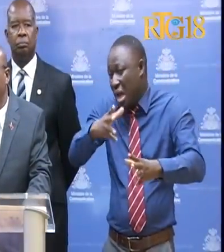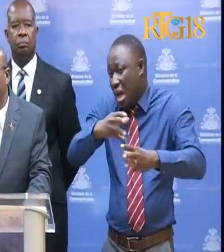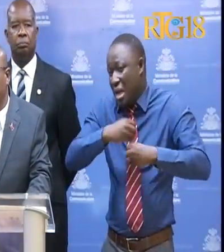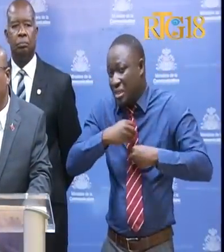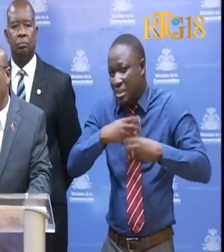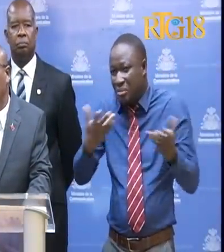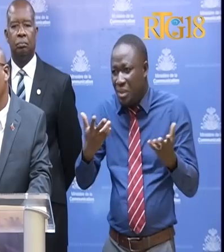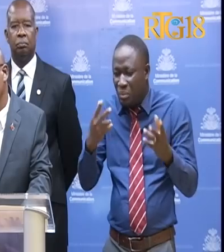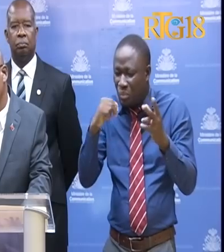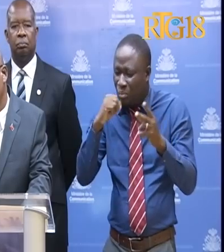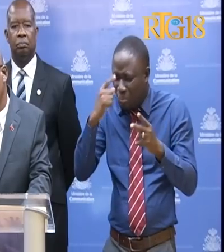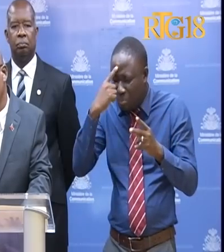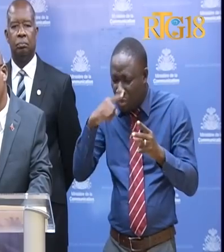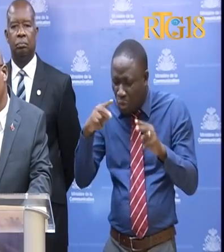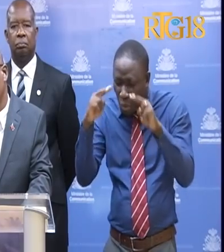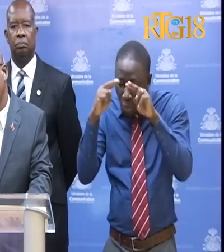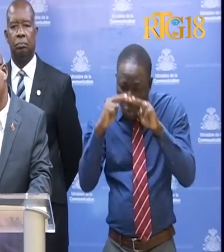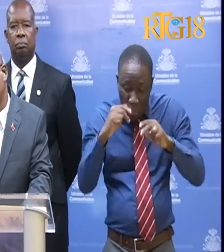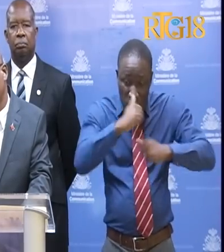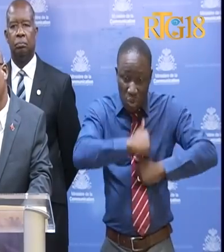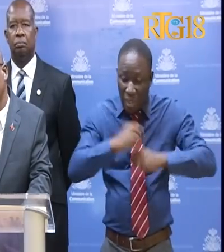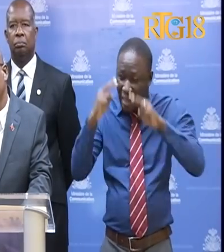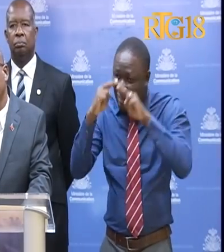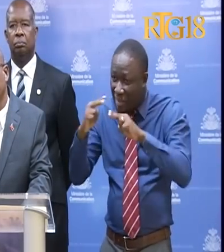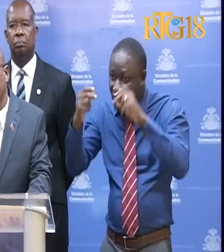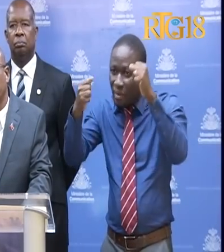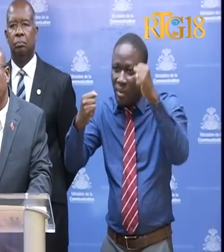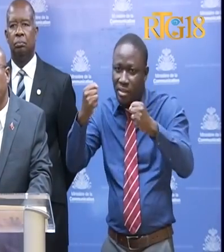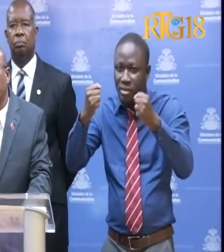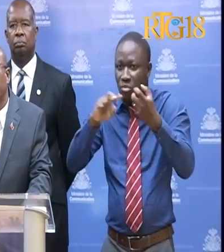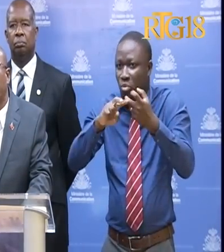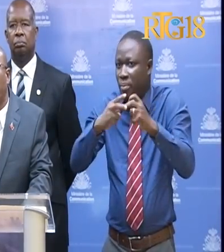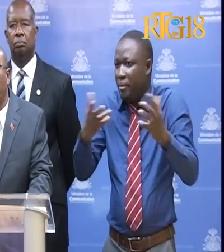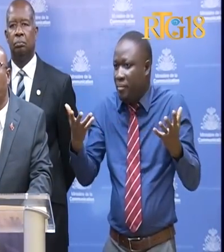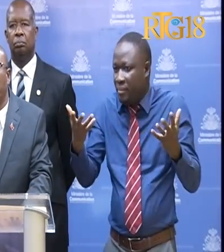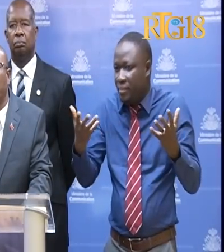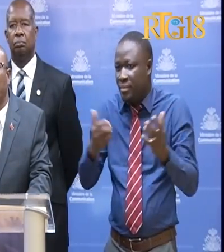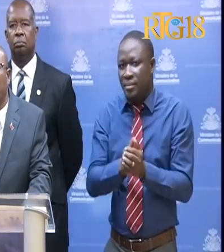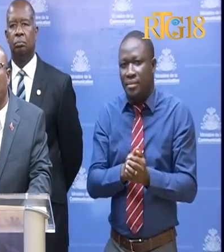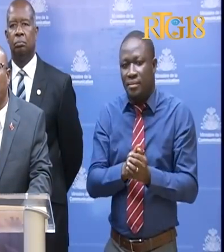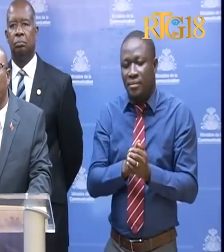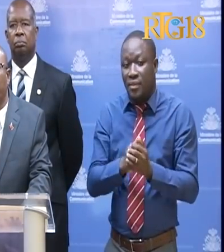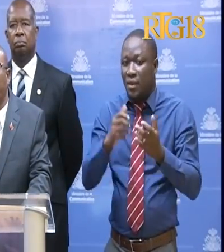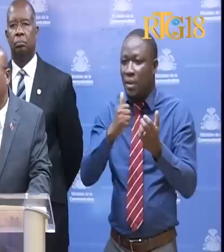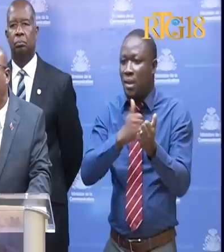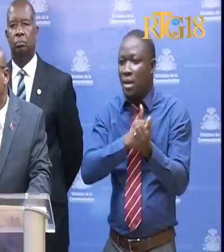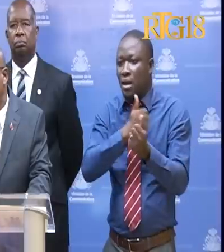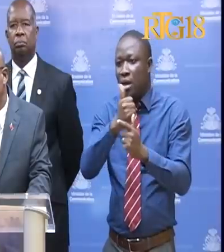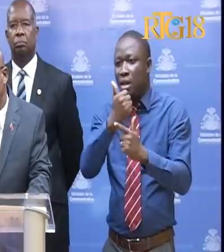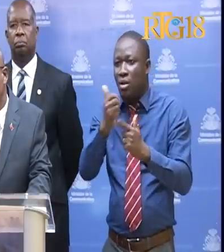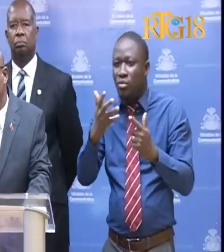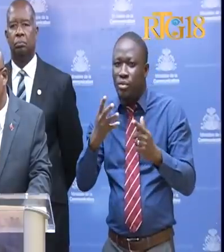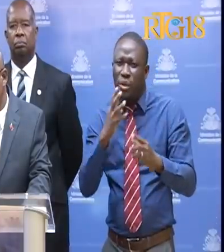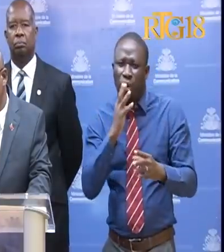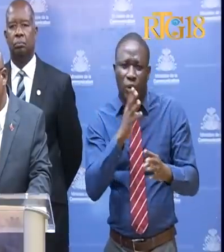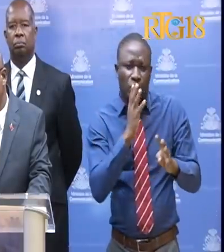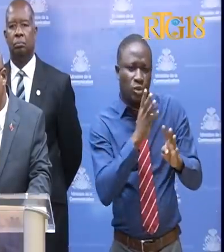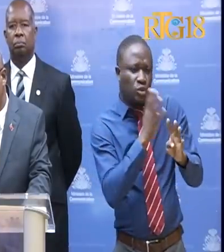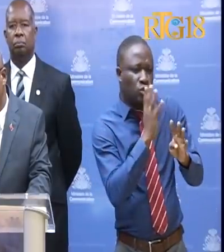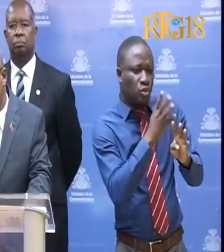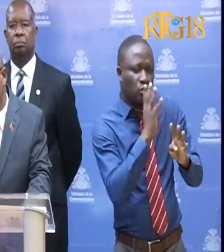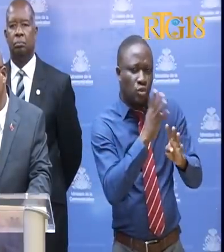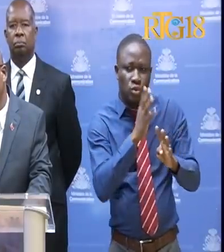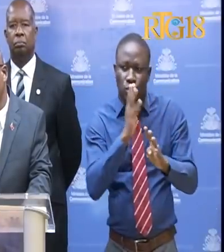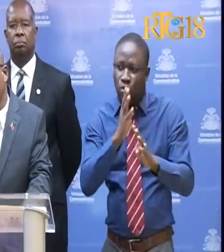de surveillance de la surveillance. Donc,'est alors qu'il y a une altercation entre les